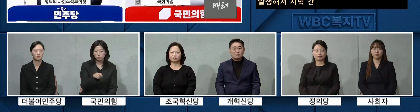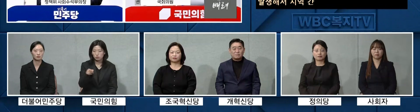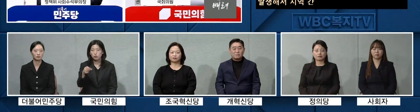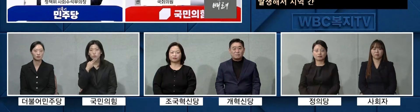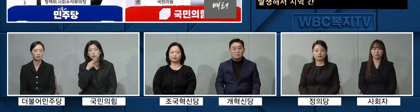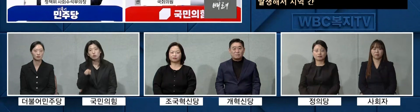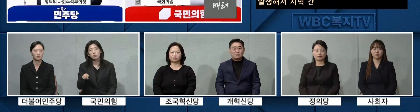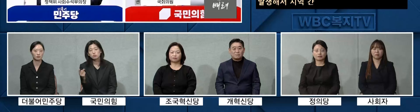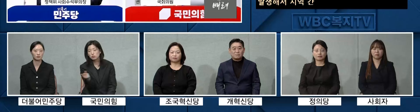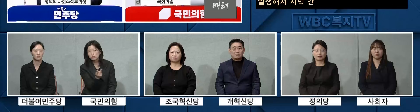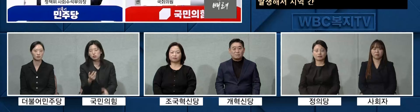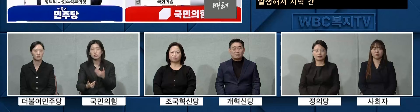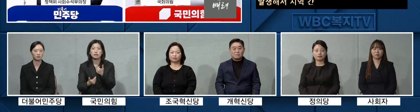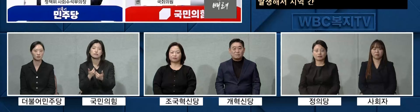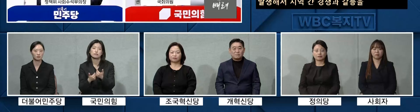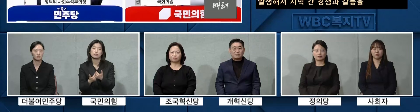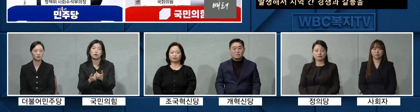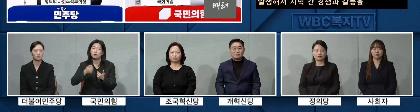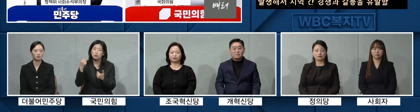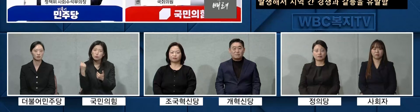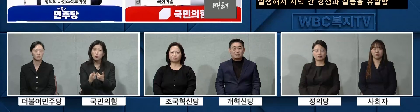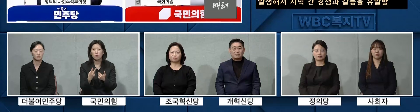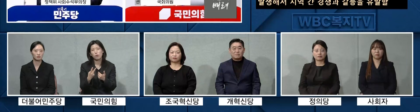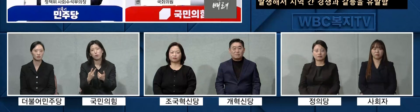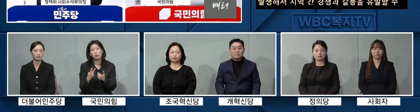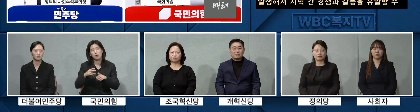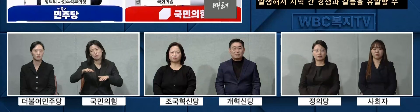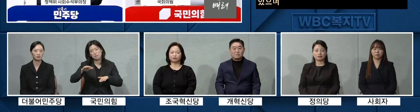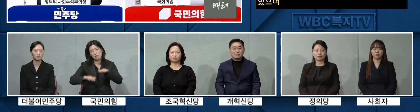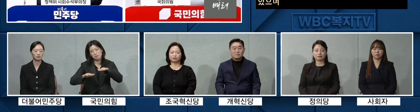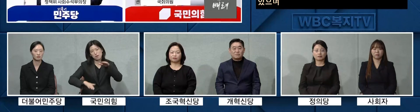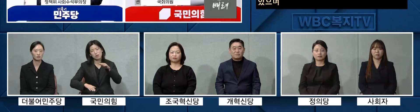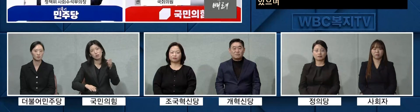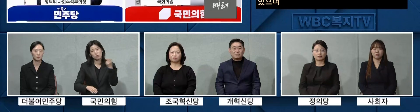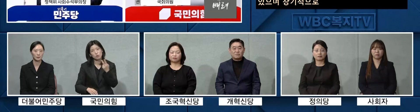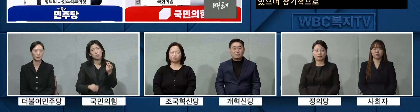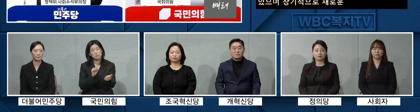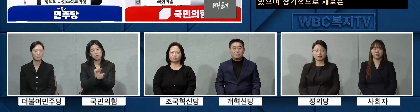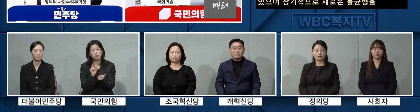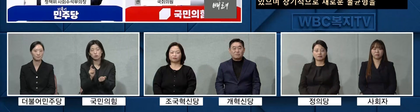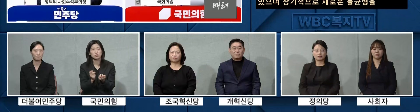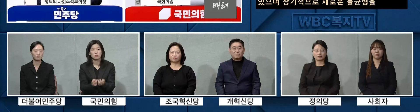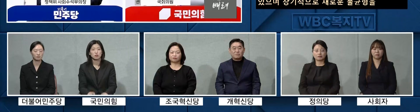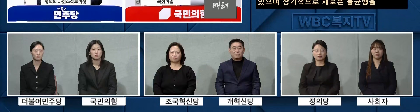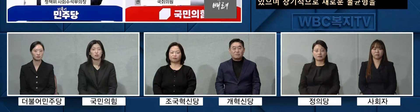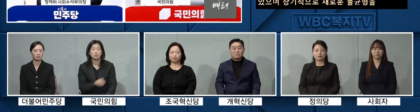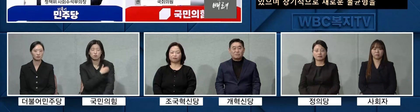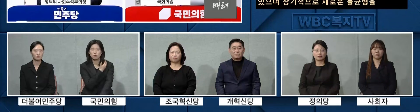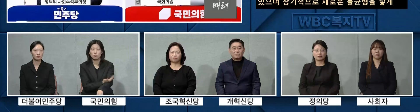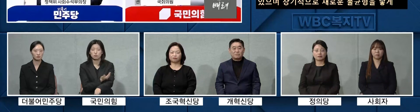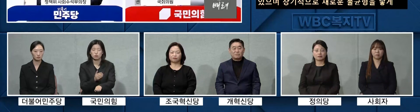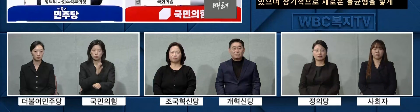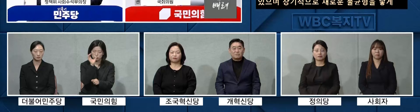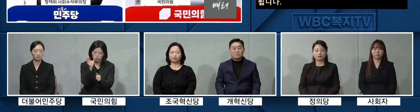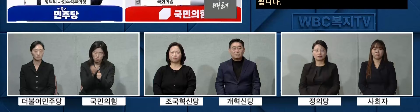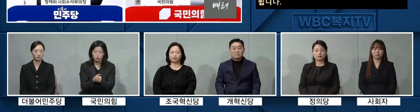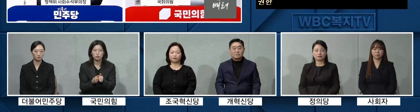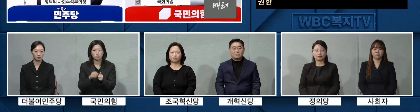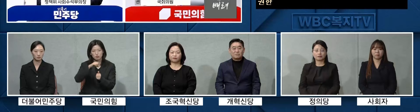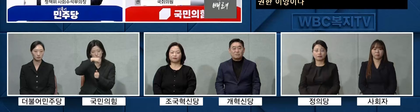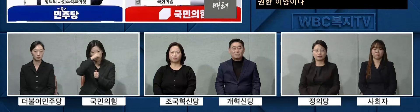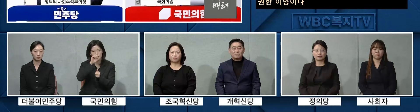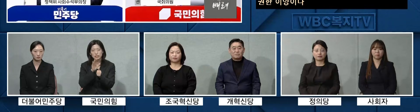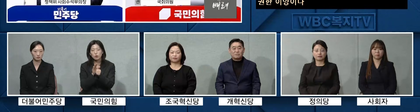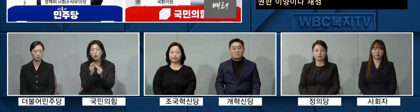유발할 수 있으며 장기적으로 새로운 불균형을 또 낳게 됩니다. 권한 이양이나 재정 구조의 구체적 설계가 제시되지